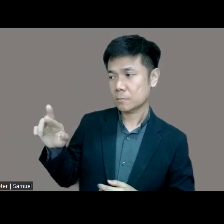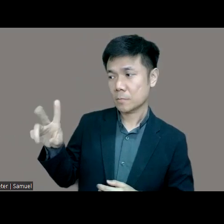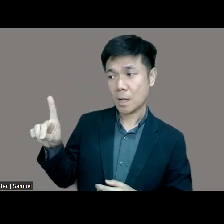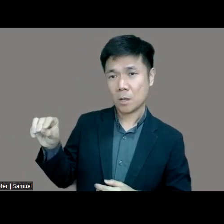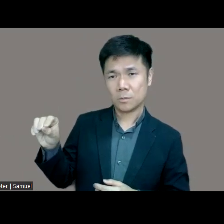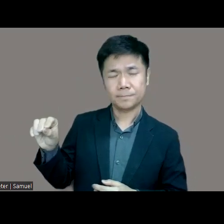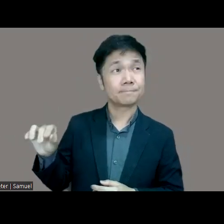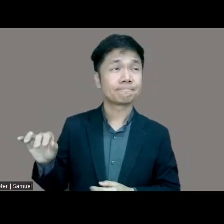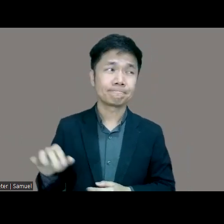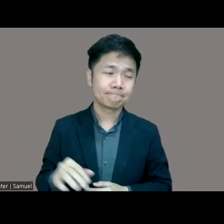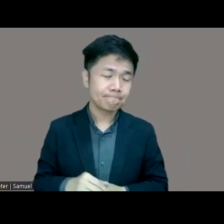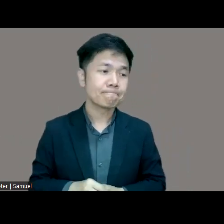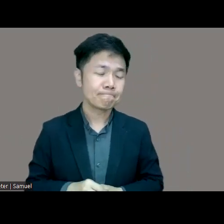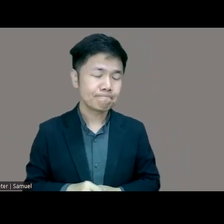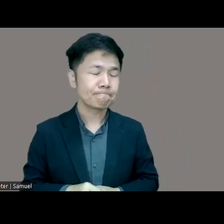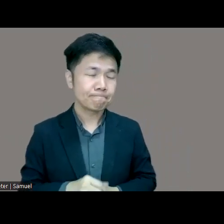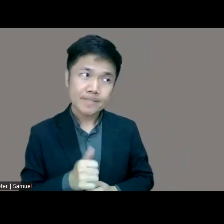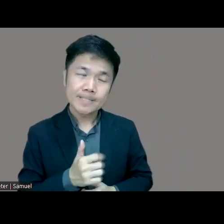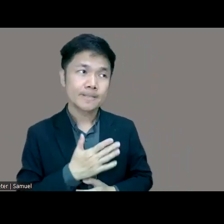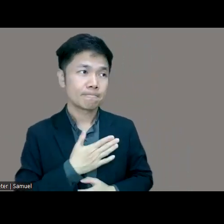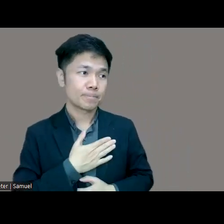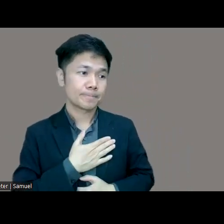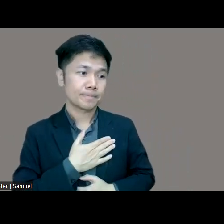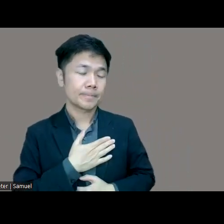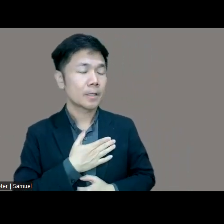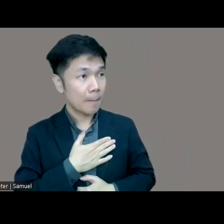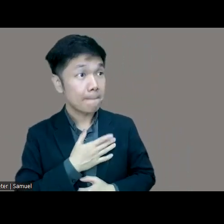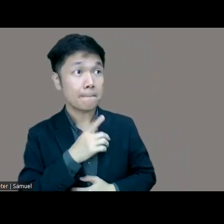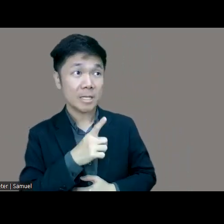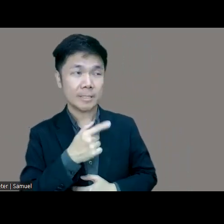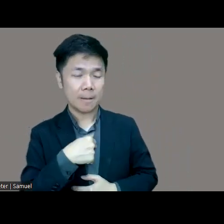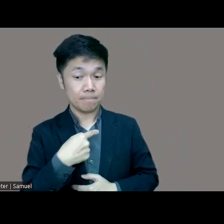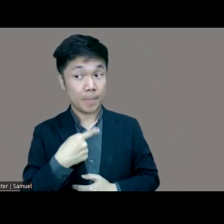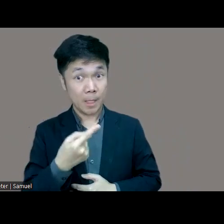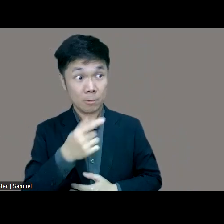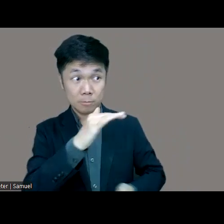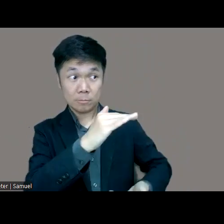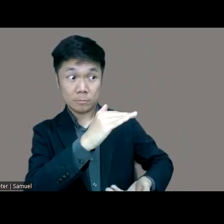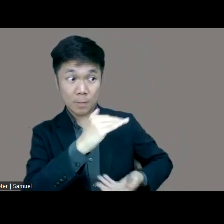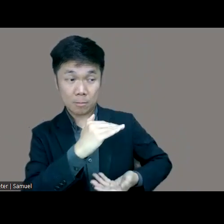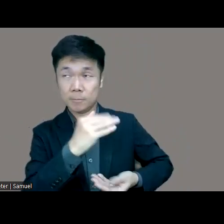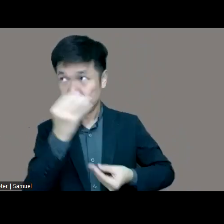Tout d'abord, je m'excuse. Je suis très désolé d'entendre cela. Je vais